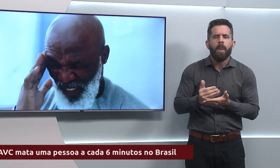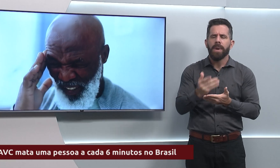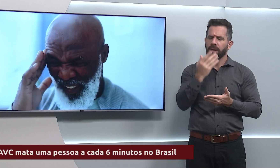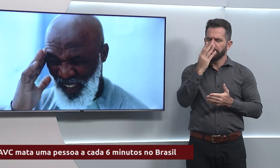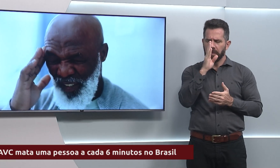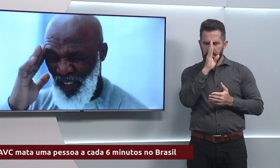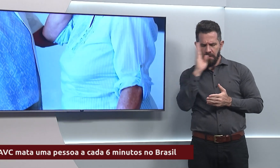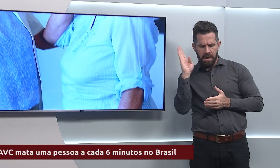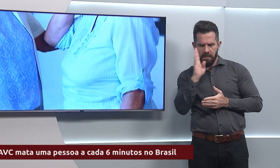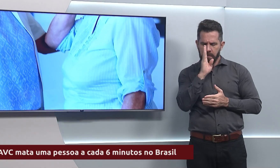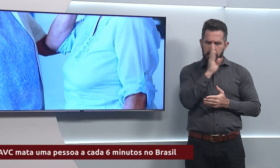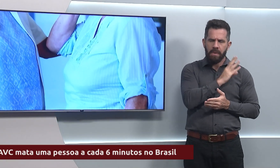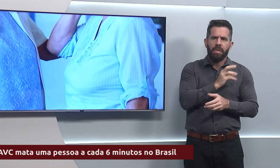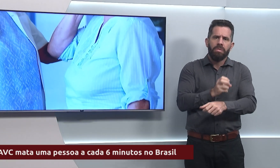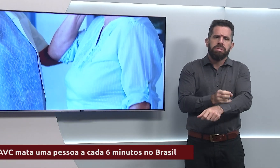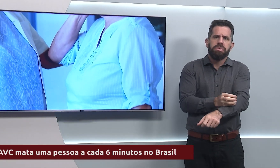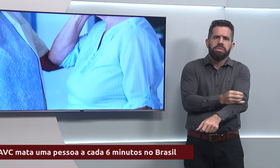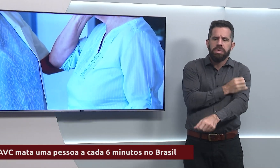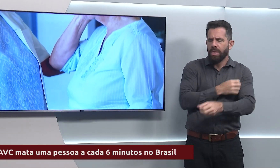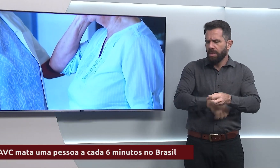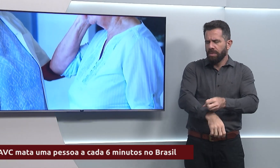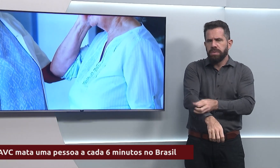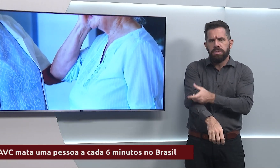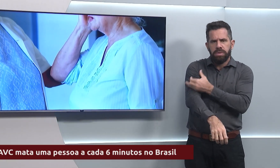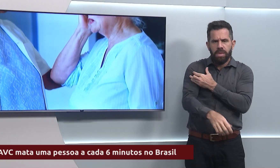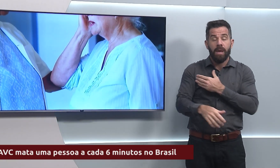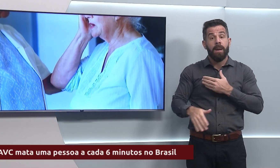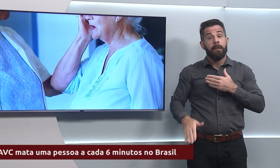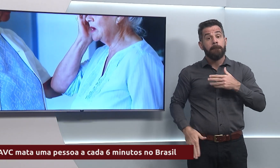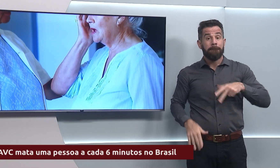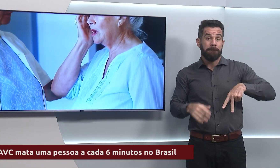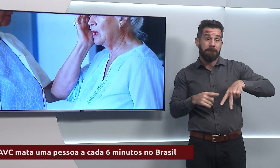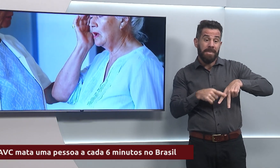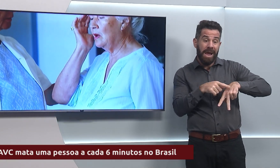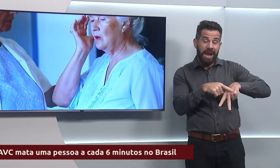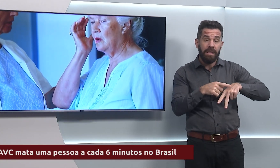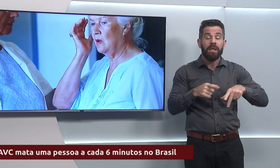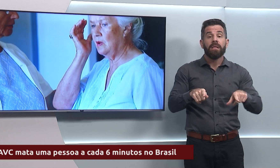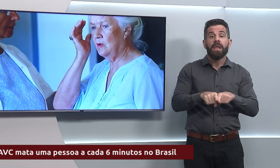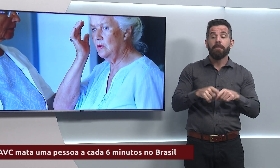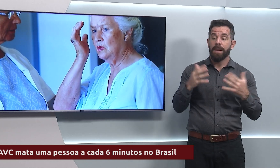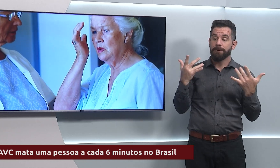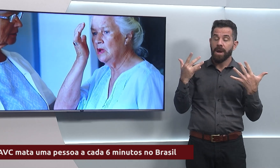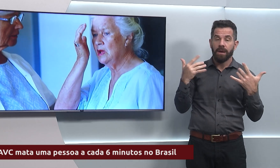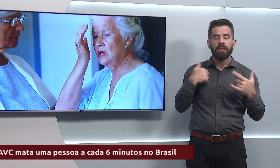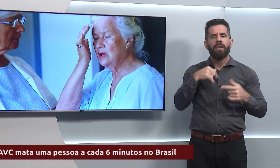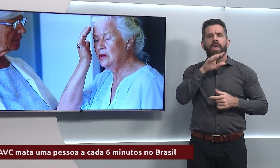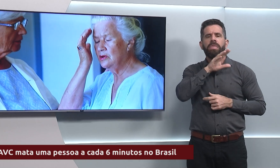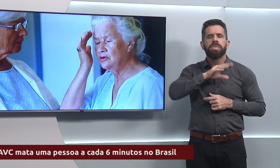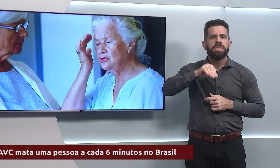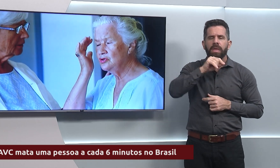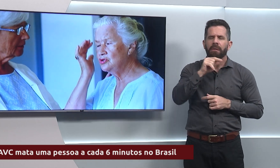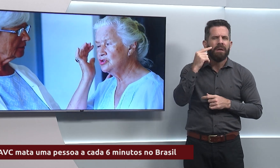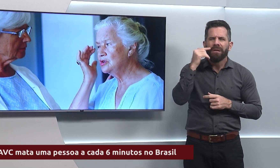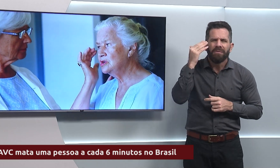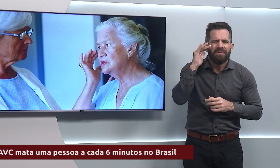rosto, braço ou perna, dificuldade de falar ou entender a fala e perda súbita de equilíbrio ou visão. A